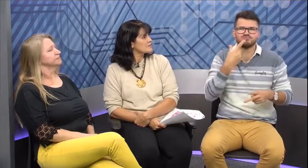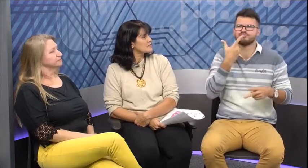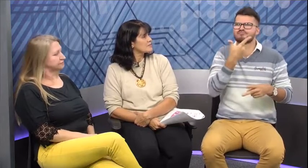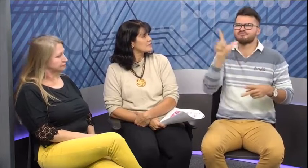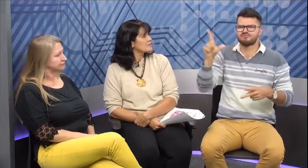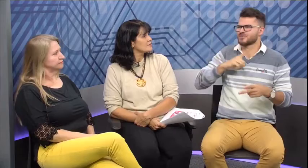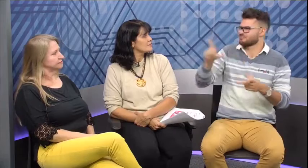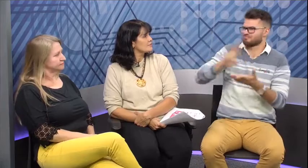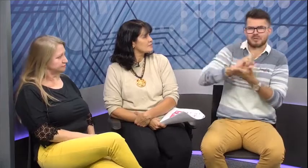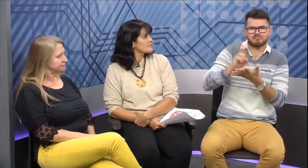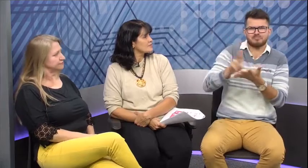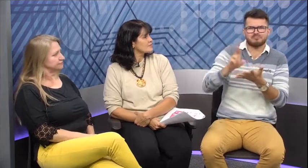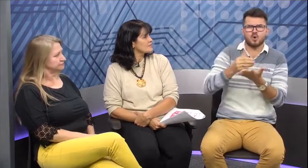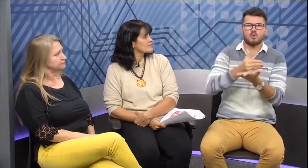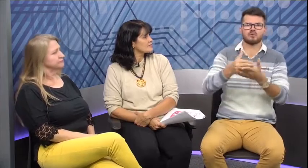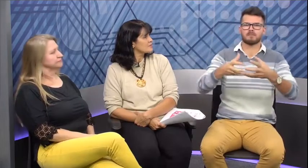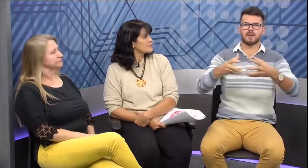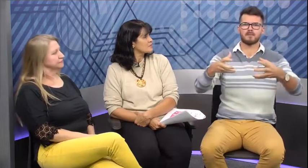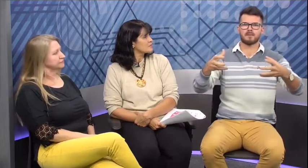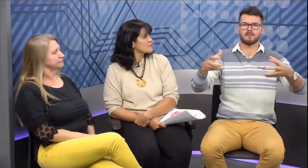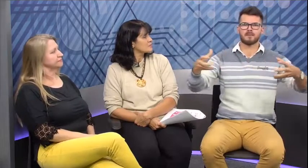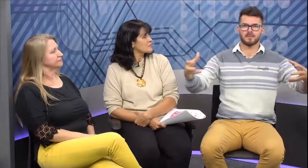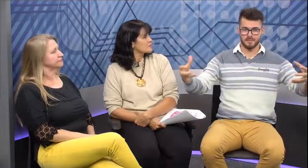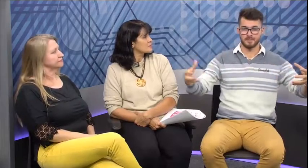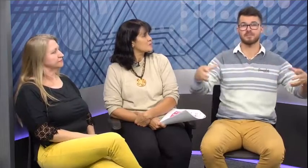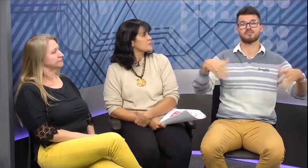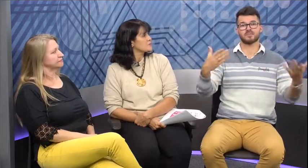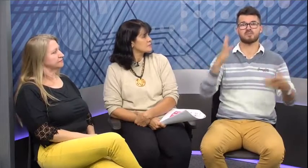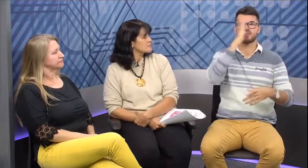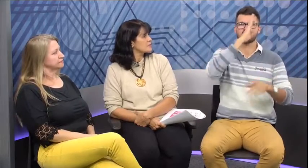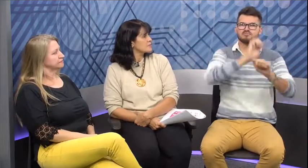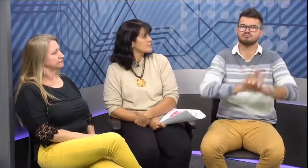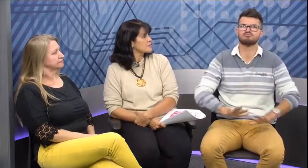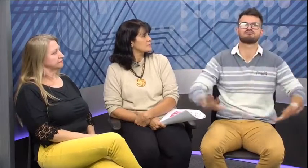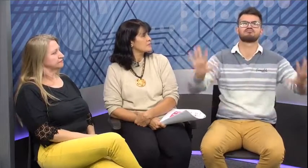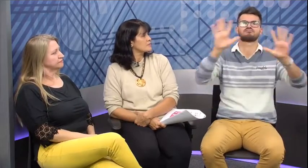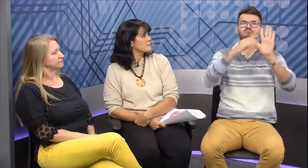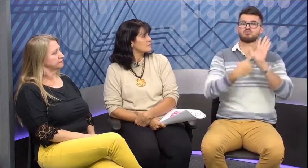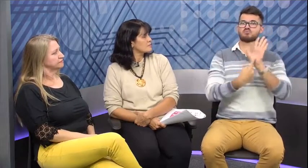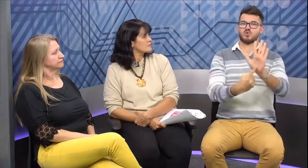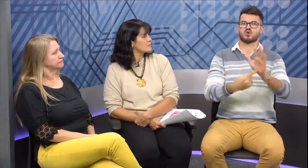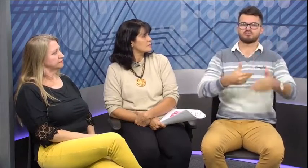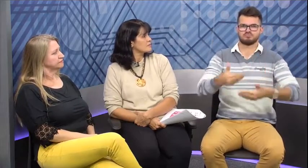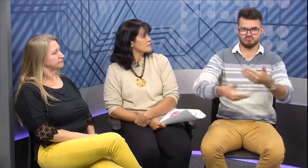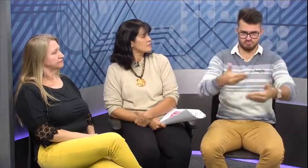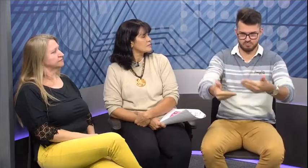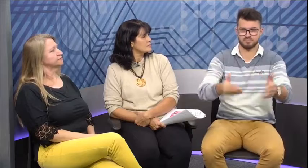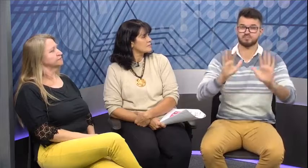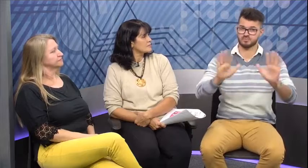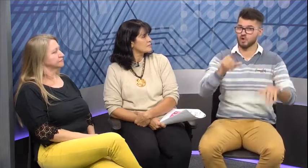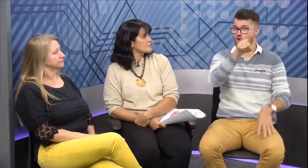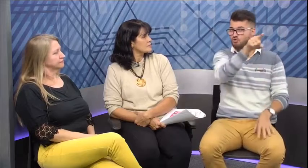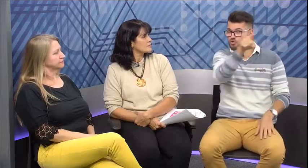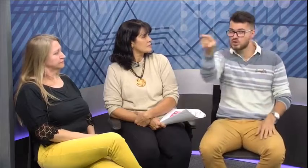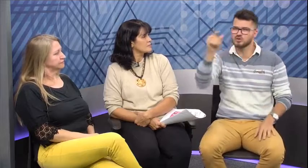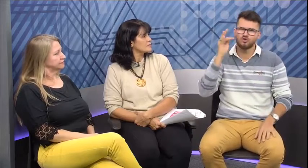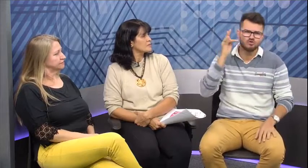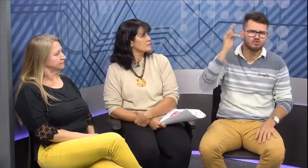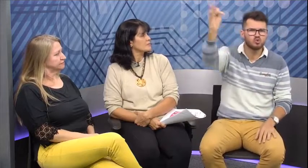que são surdos. Né? Então, existem vários contos, né, da literatura que já são adaptados no contexto da surdez.